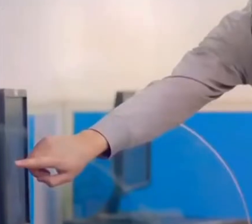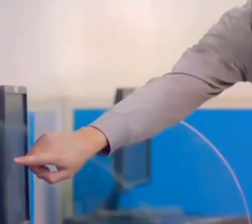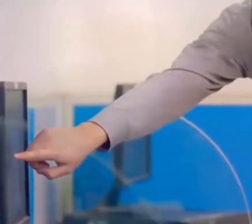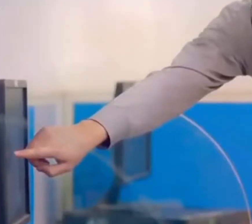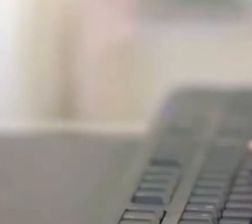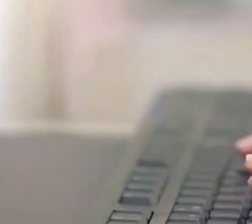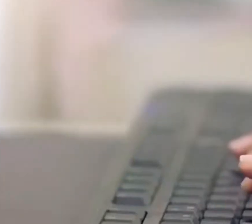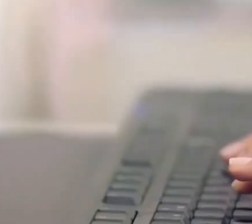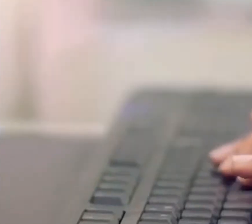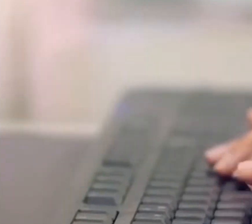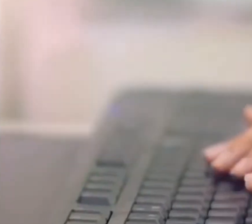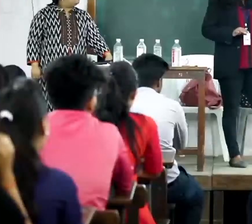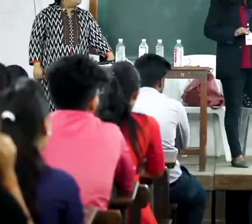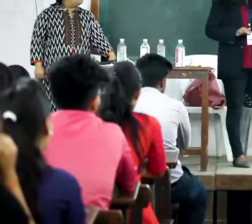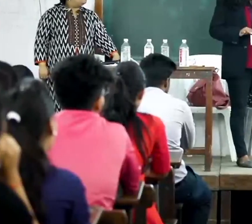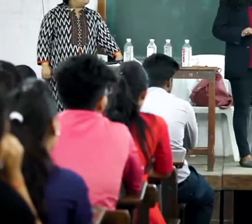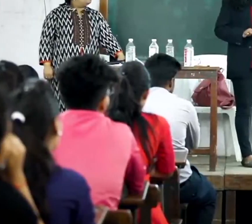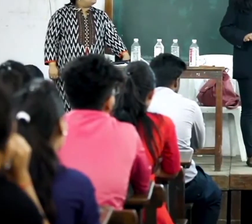यानी PCP का आयोजन करता है।